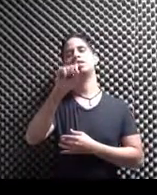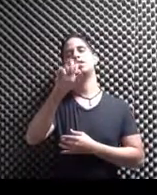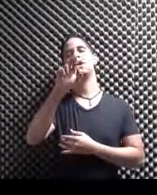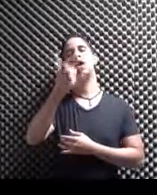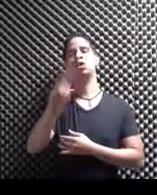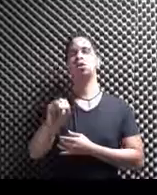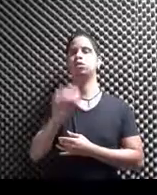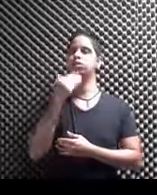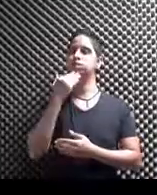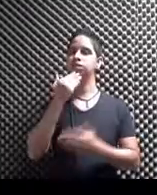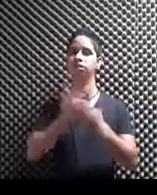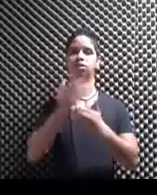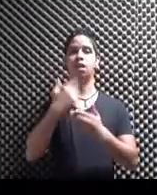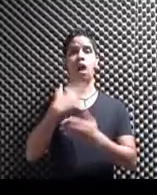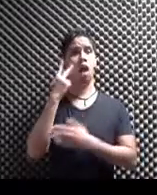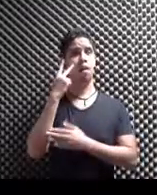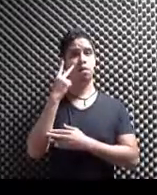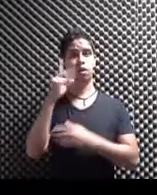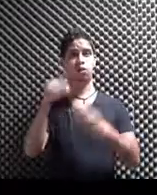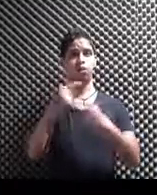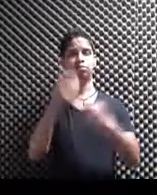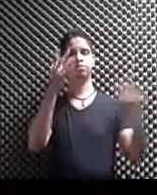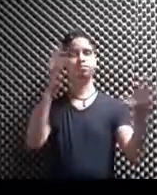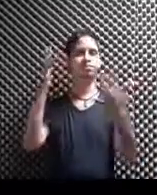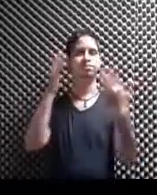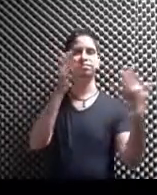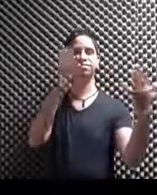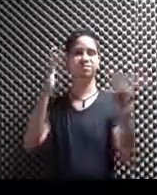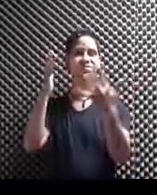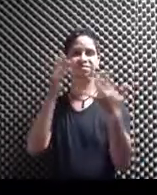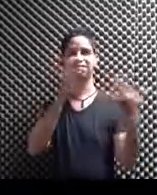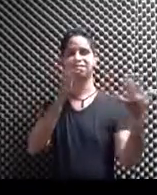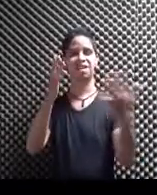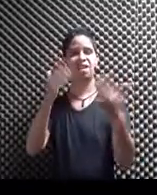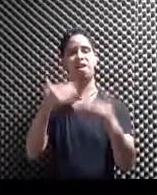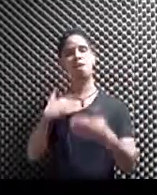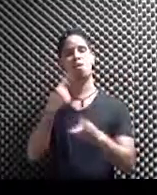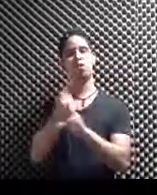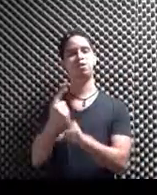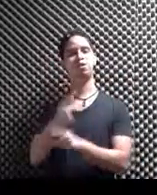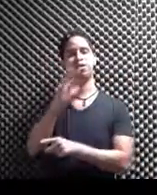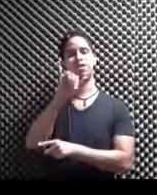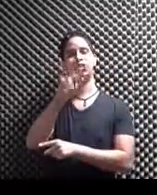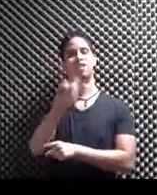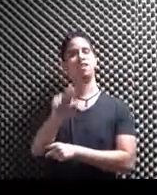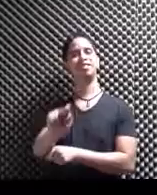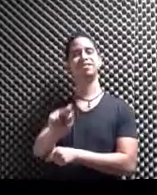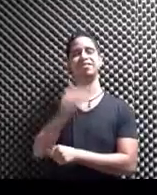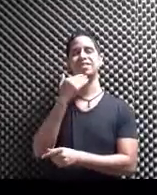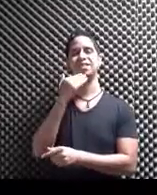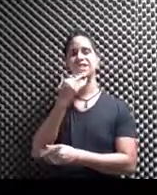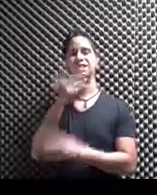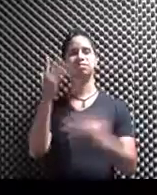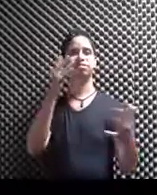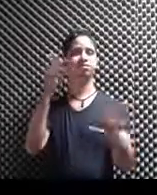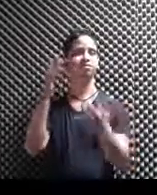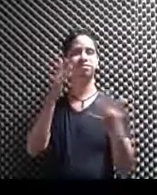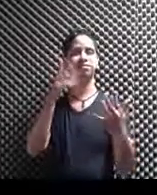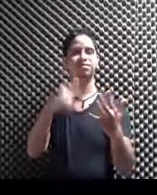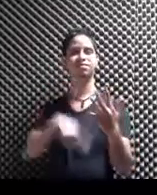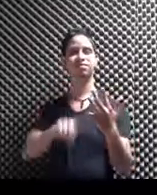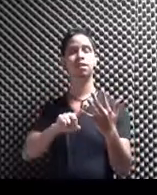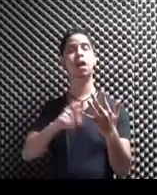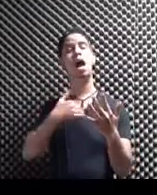y vamos para ver cuántos verdad así es la cosa muy bien muy bien Iván con las manitos